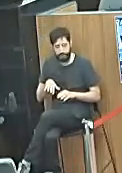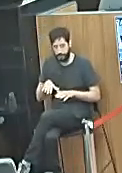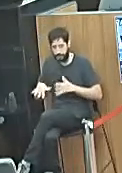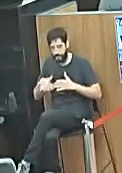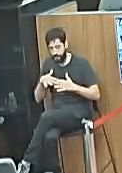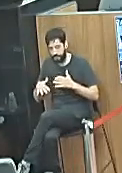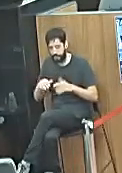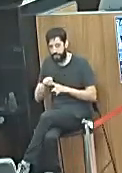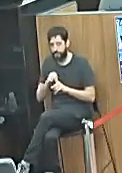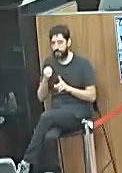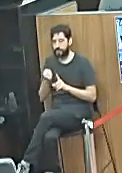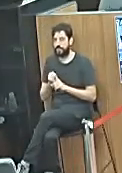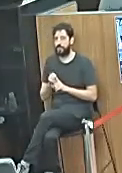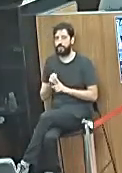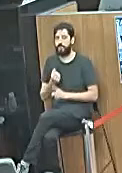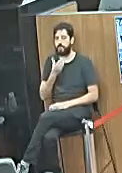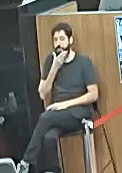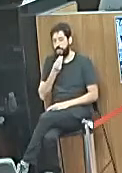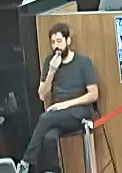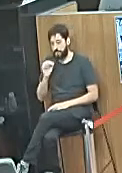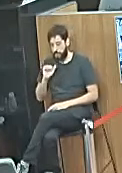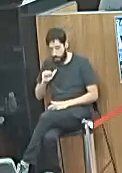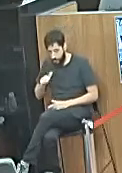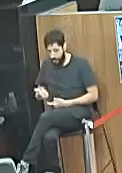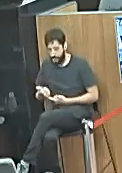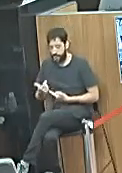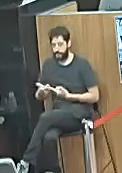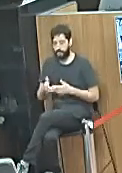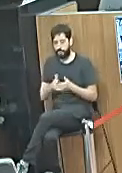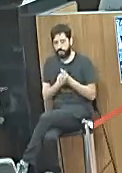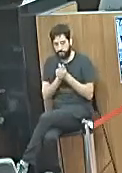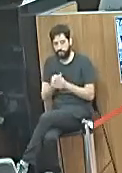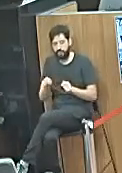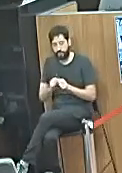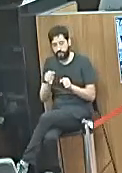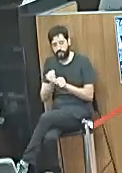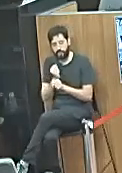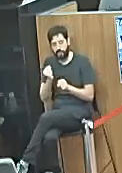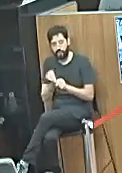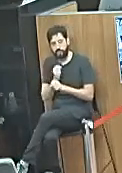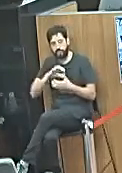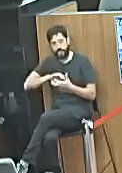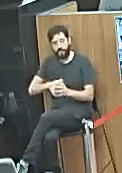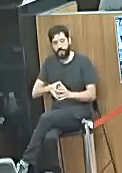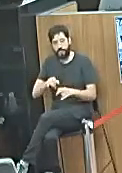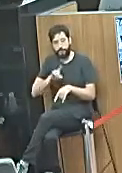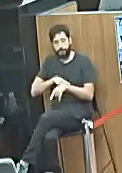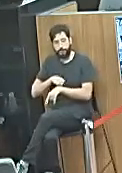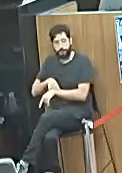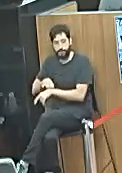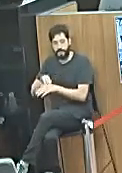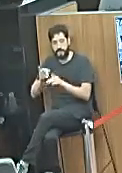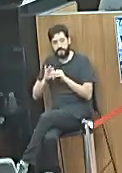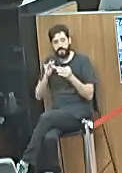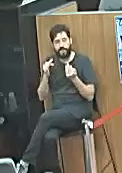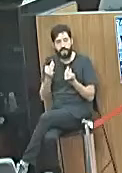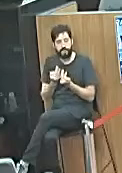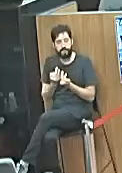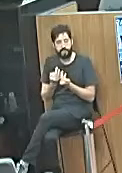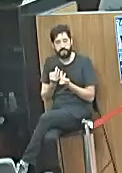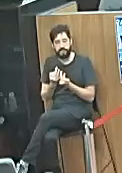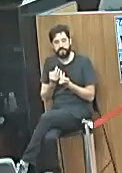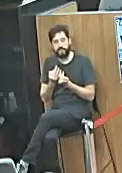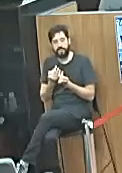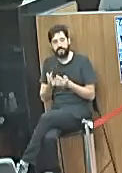meninos do bem promovem em jequitinhonha realiza a construção e reforma de banheiros de familiares de